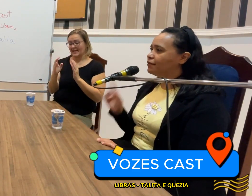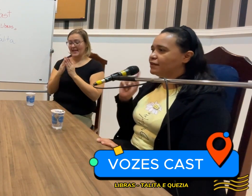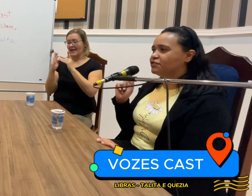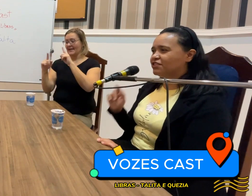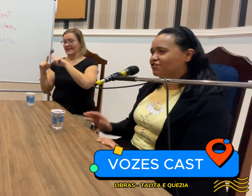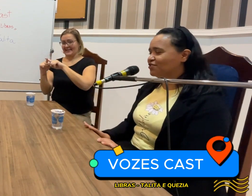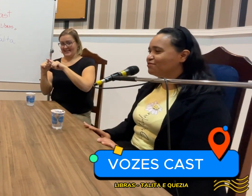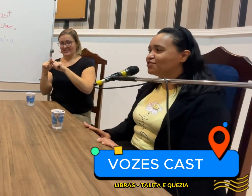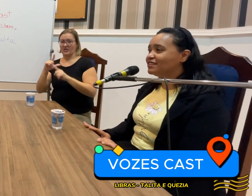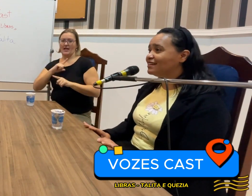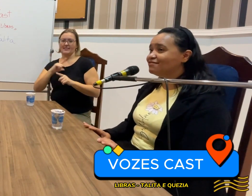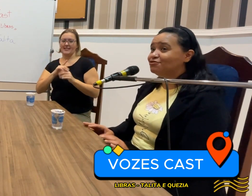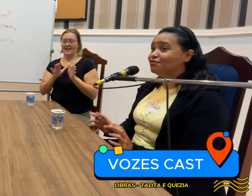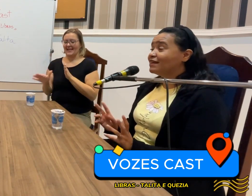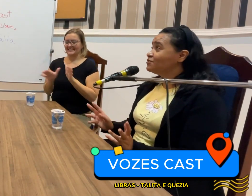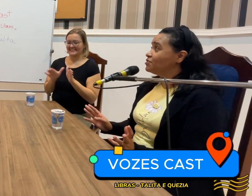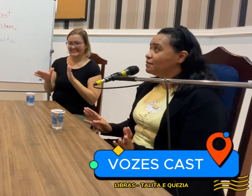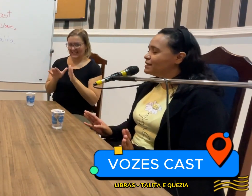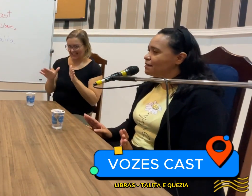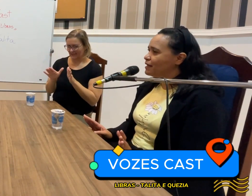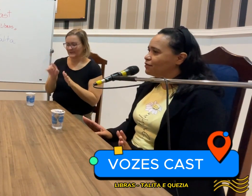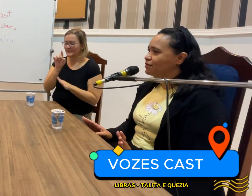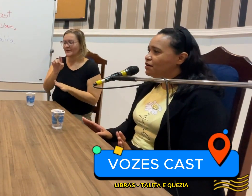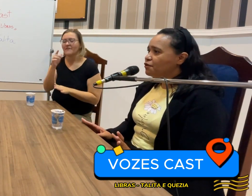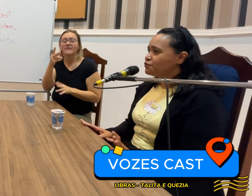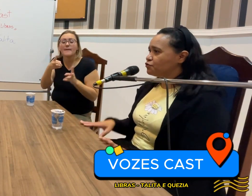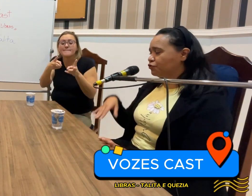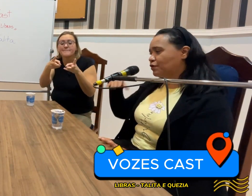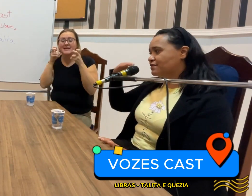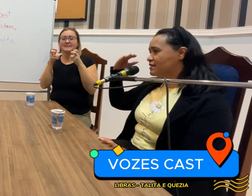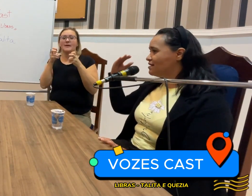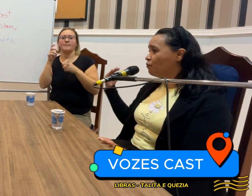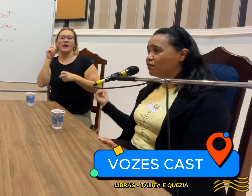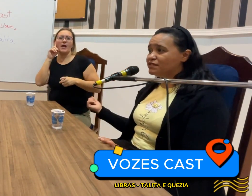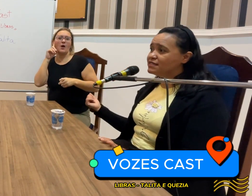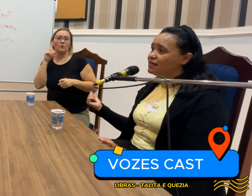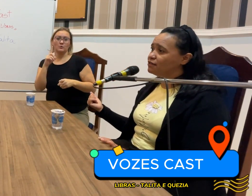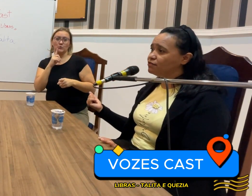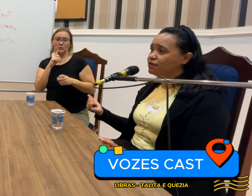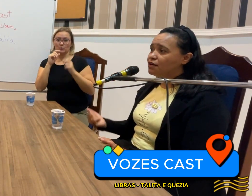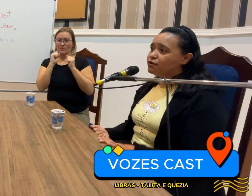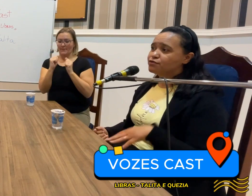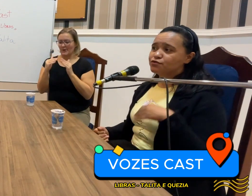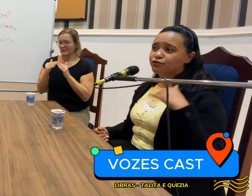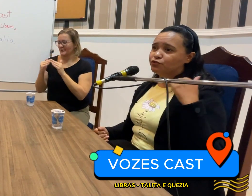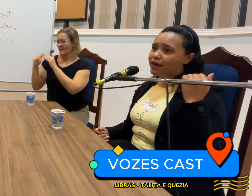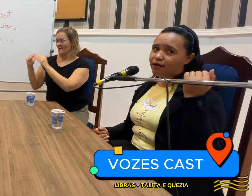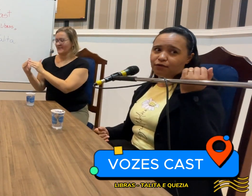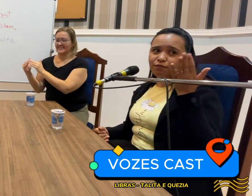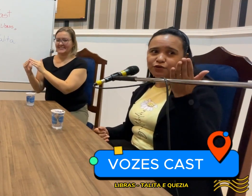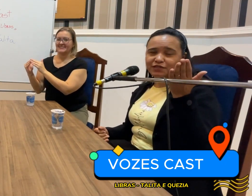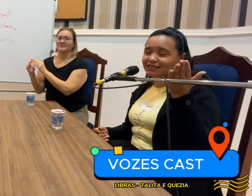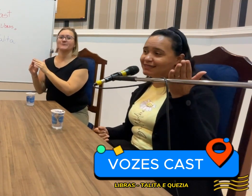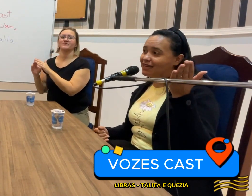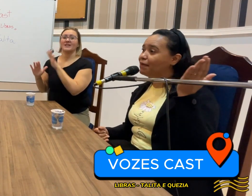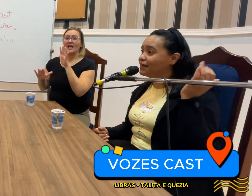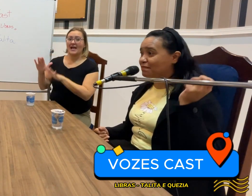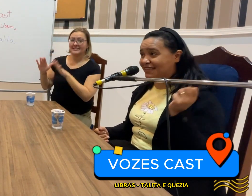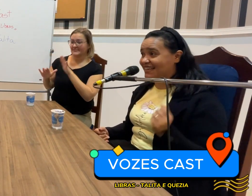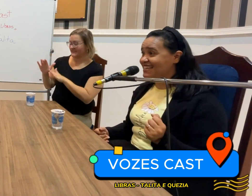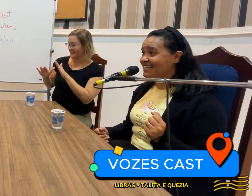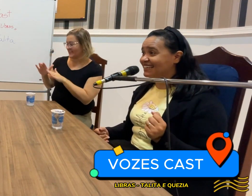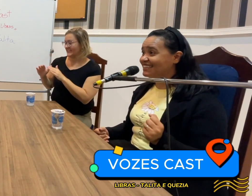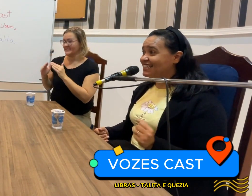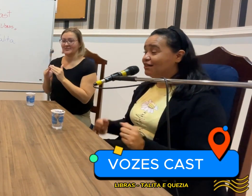nosso lado e a gente que nunca tinha percebido. O surdo, às vezes, é o meu vizinho, o surdo é o moço que trabalha